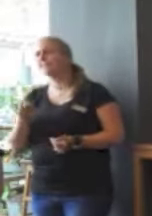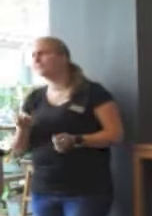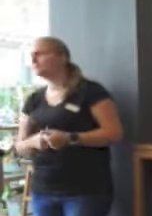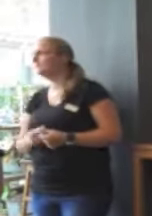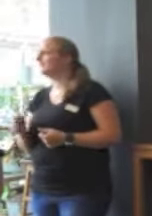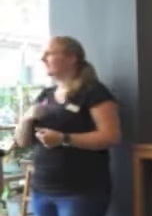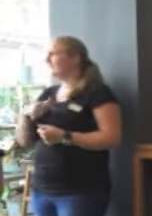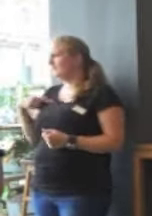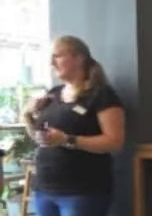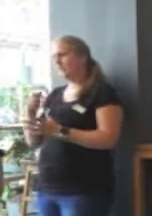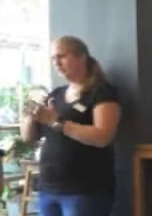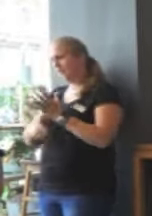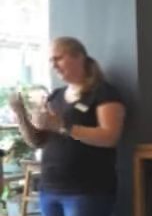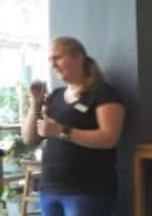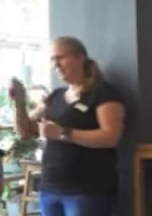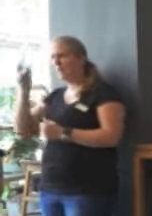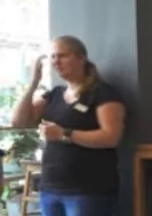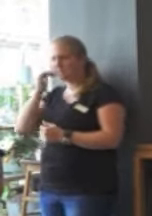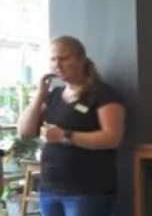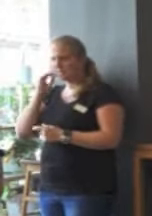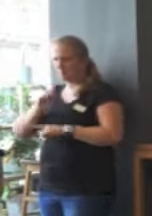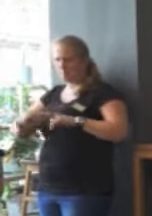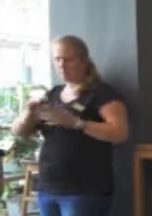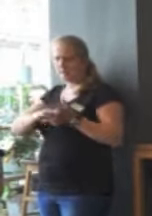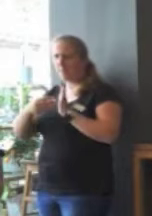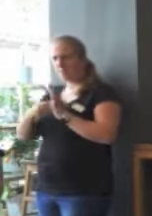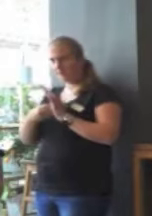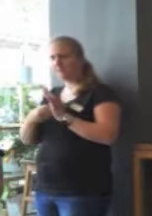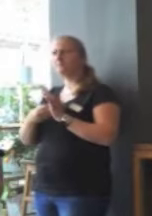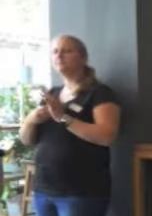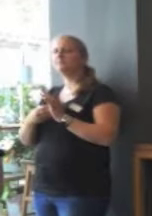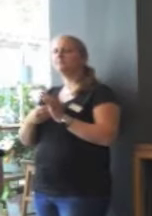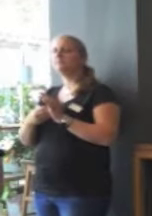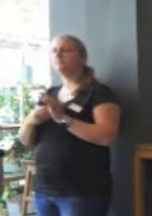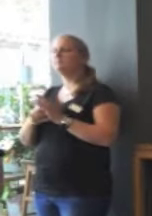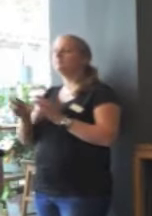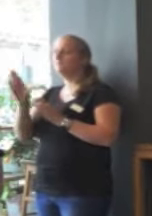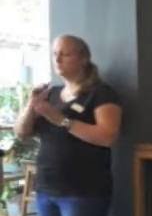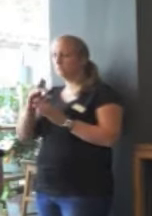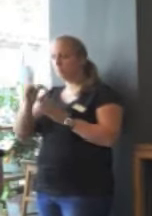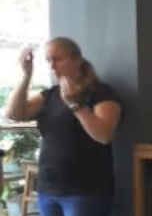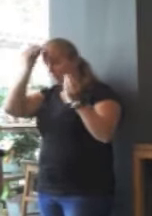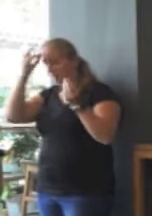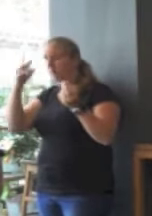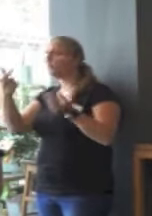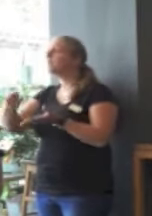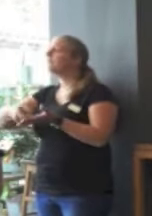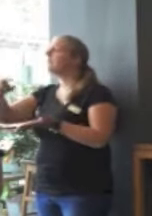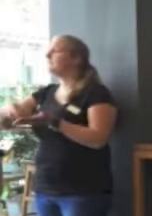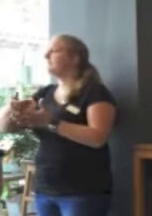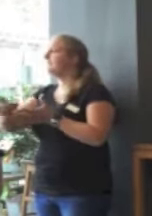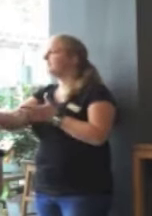vi startade en gång för 10 år sedan med de här olika projekten, så såg vi ju att när vi utvärderade utbildningarna